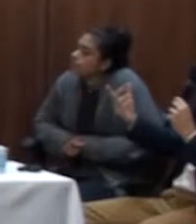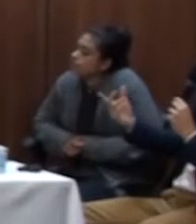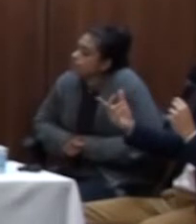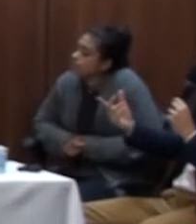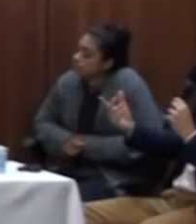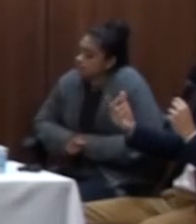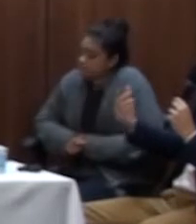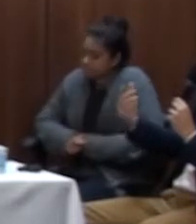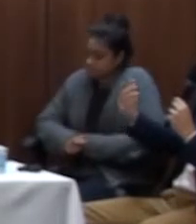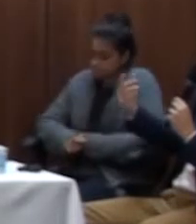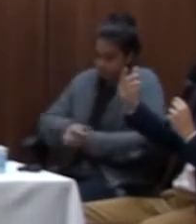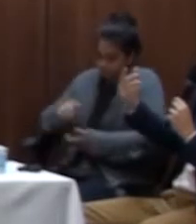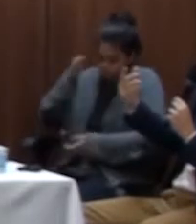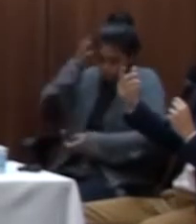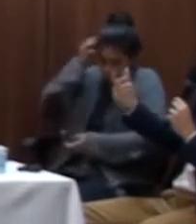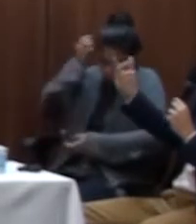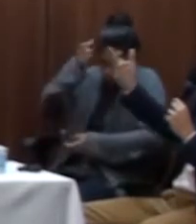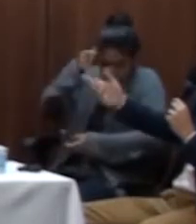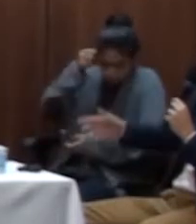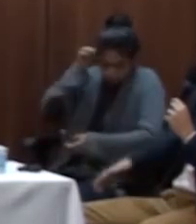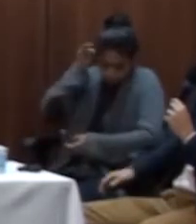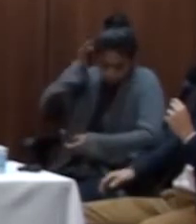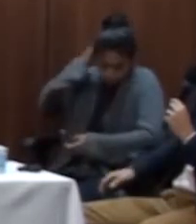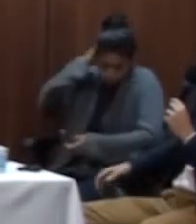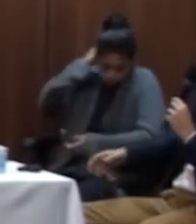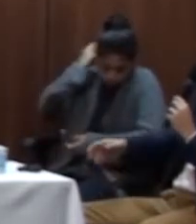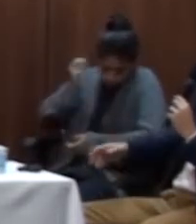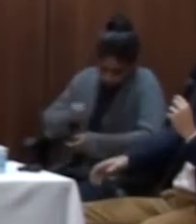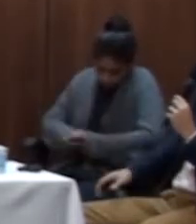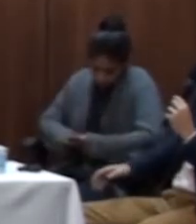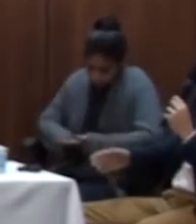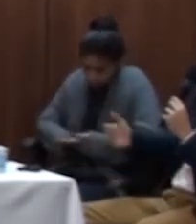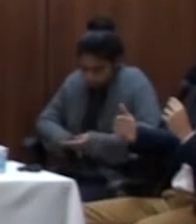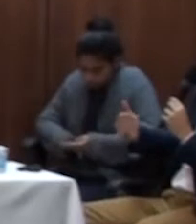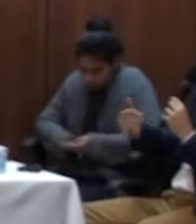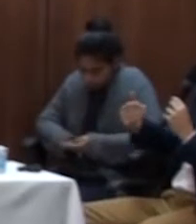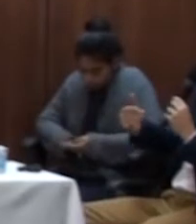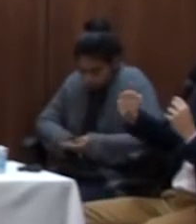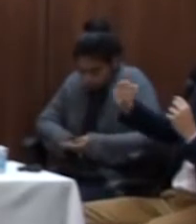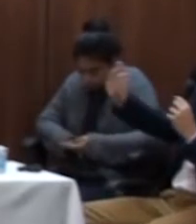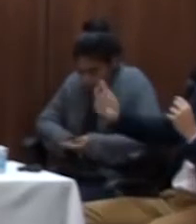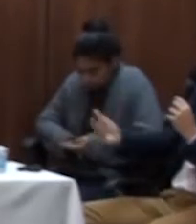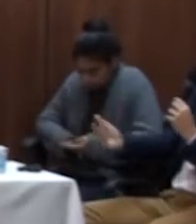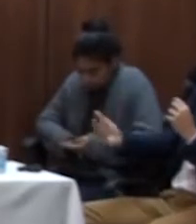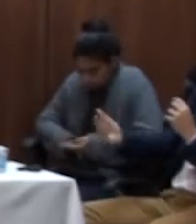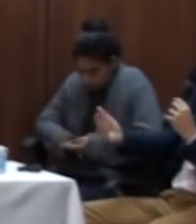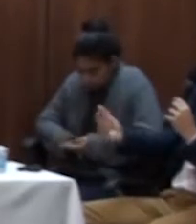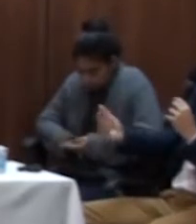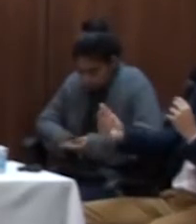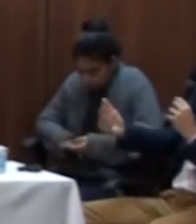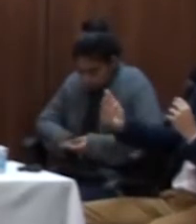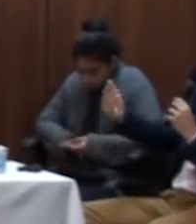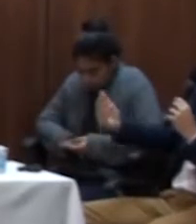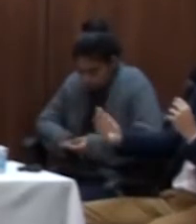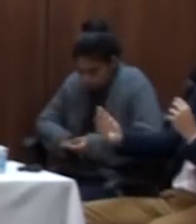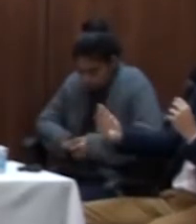né, do Ambulatório de Saúde Integral de Travestis e Transsexuais, que para a cirurgia de